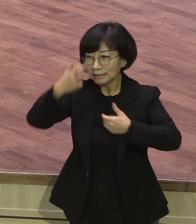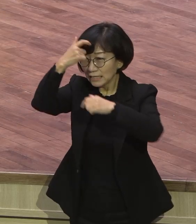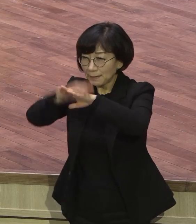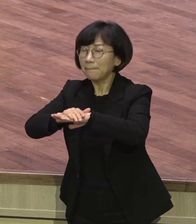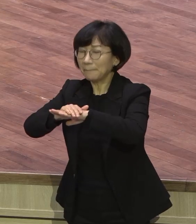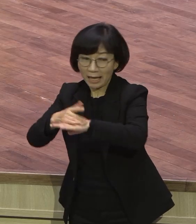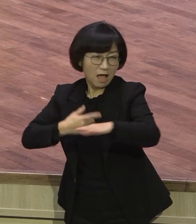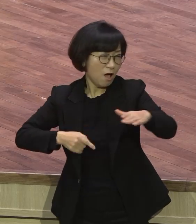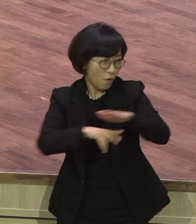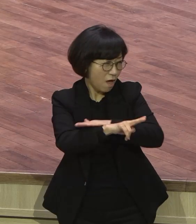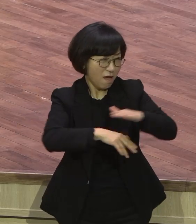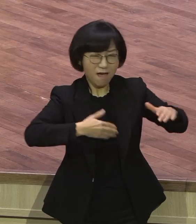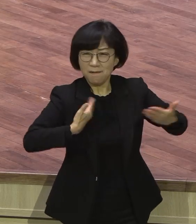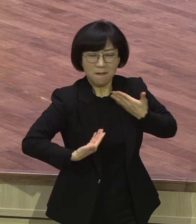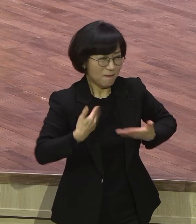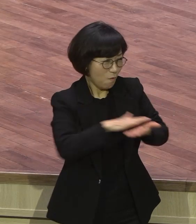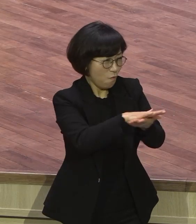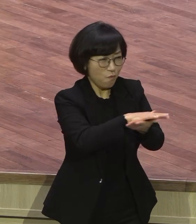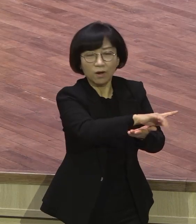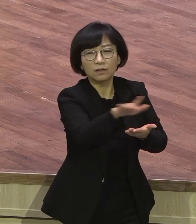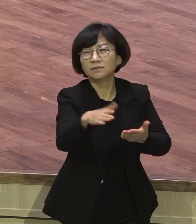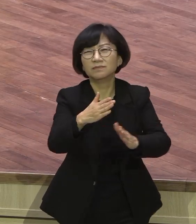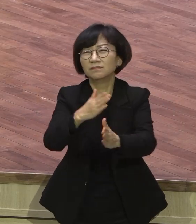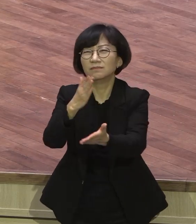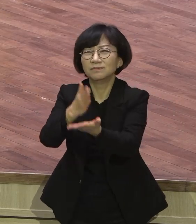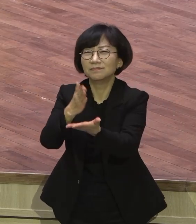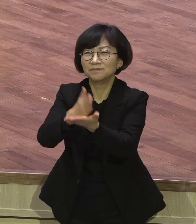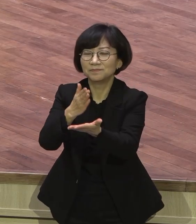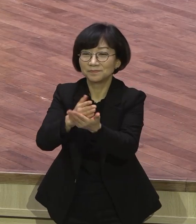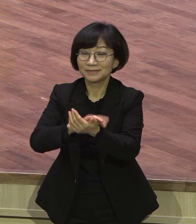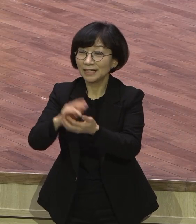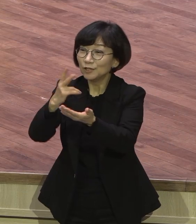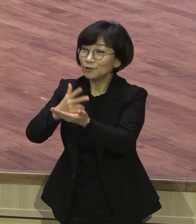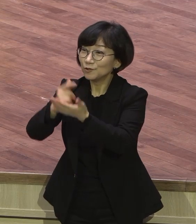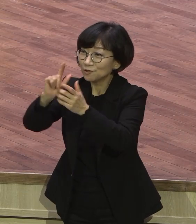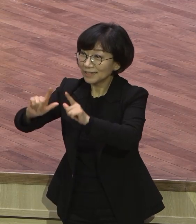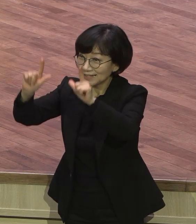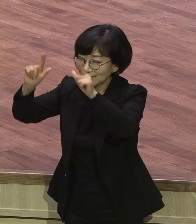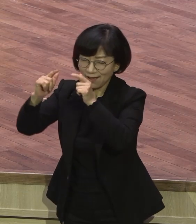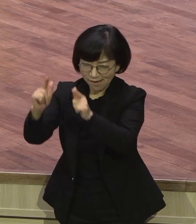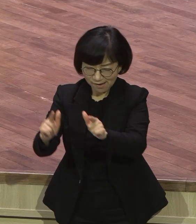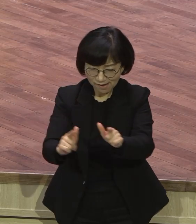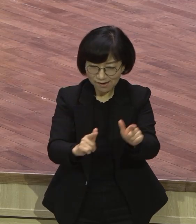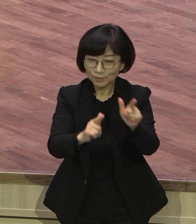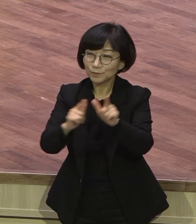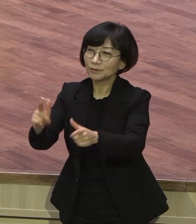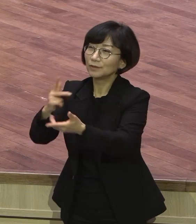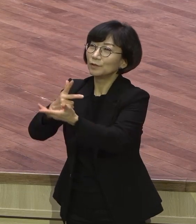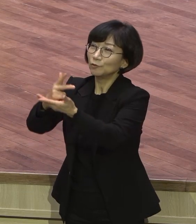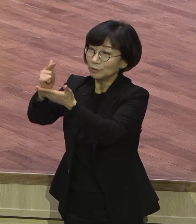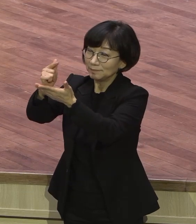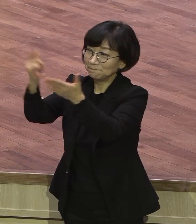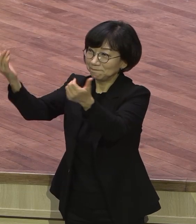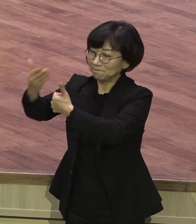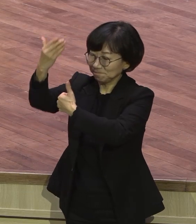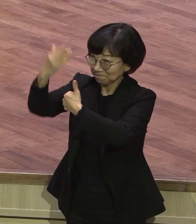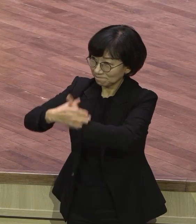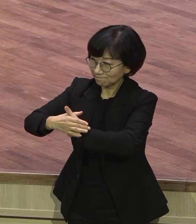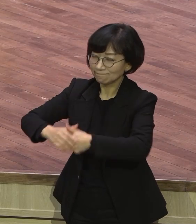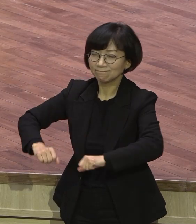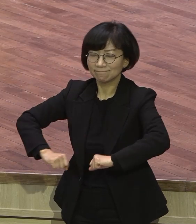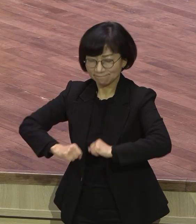주일 날 하나님 예배 우선순위로 막겨주신 직분의 우선순위로 제가